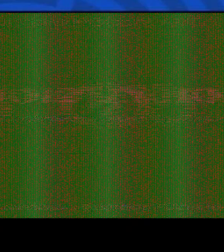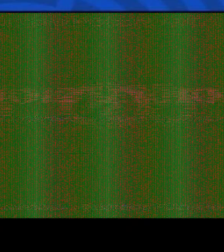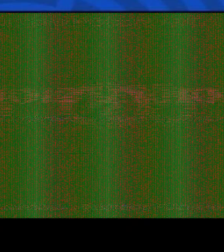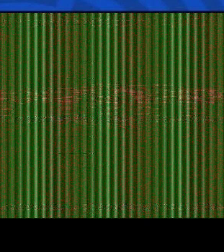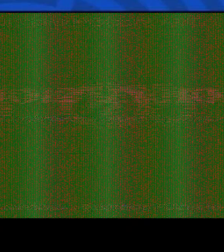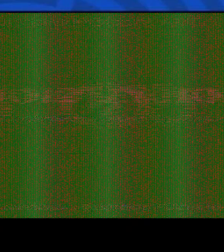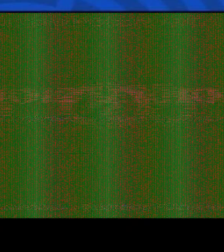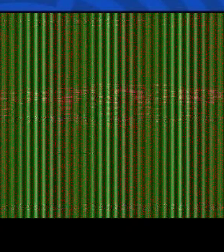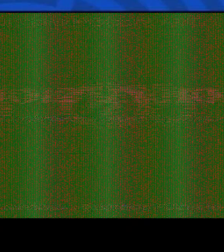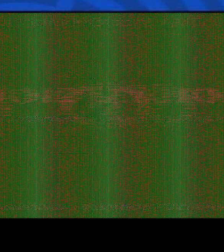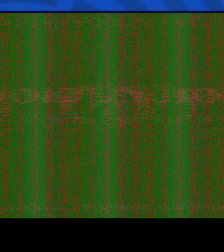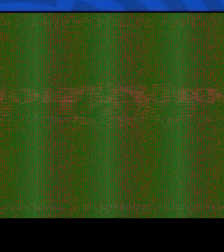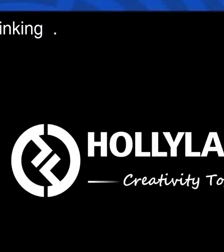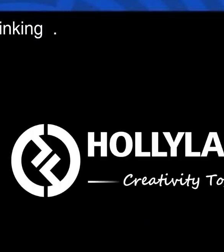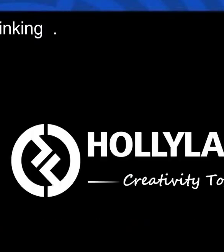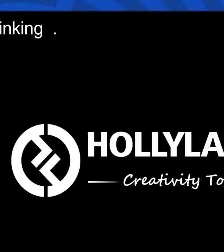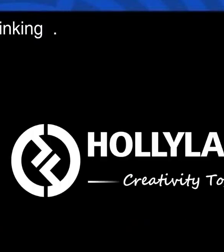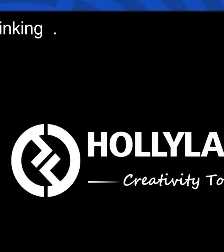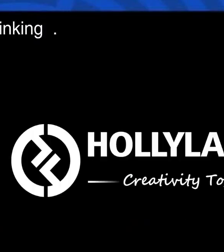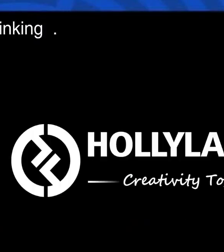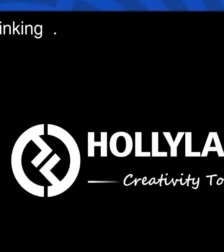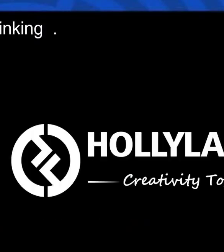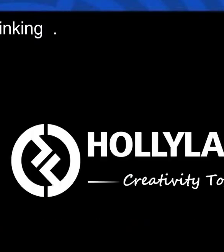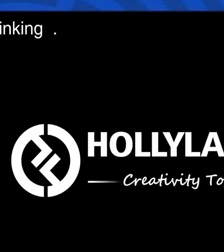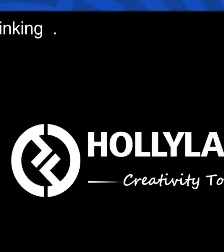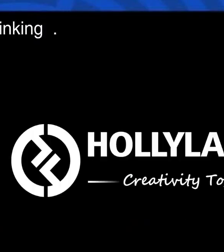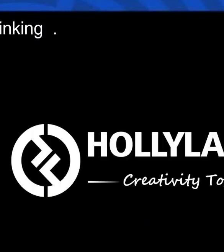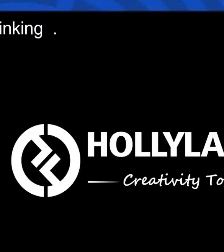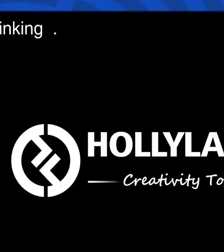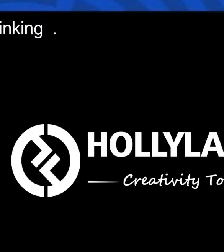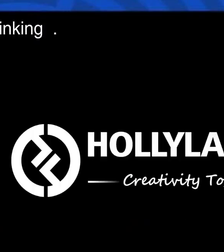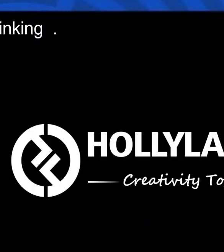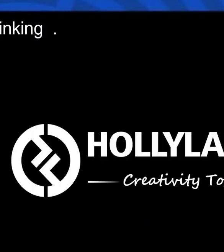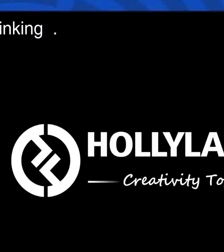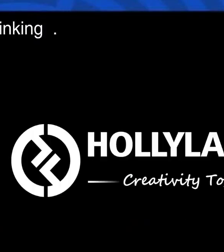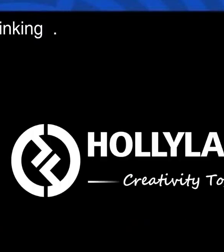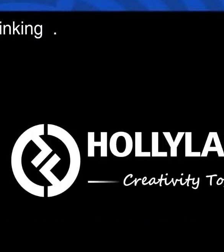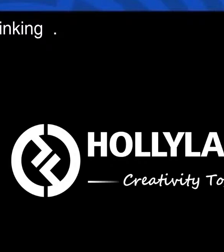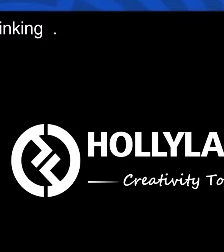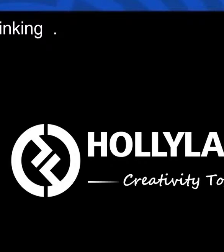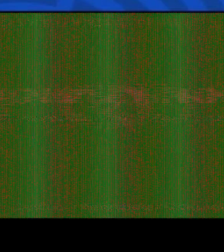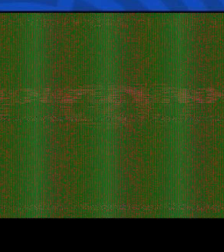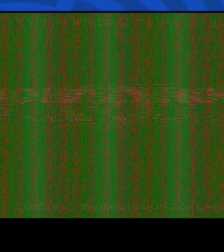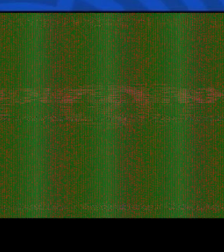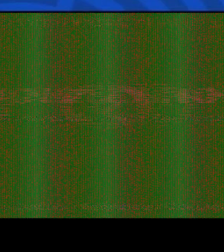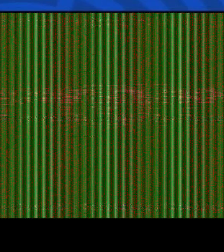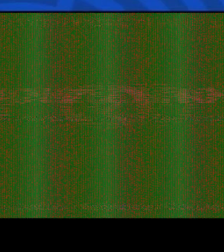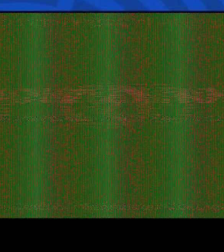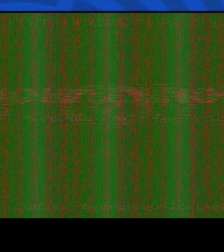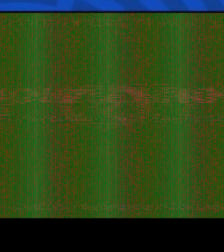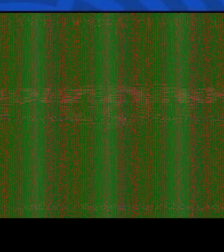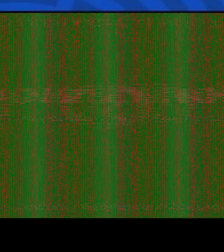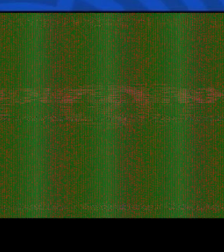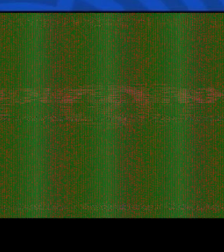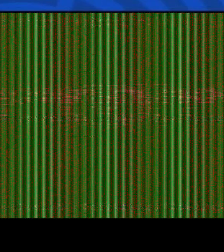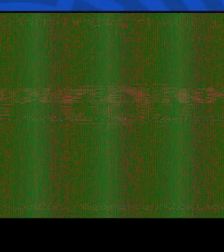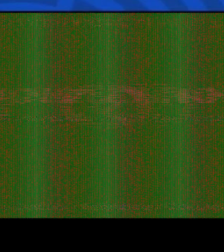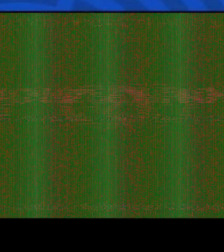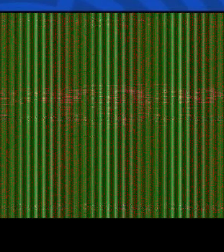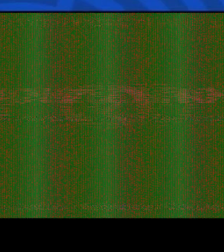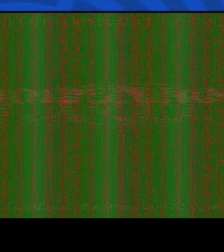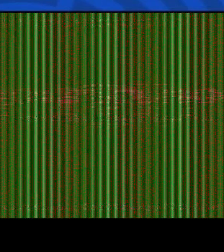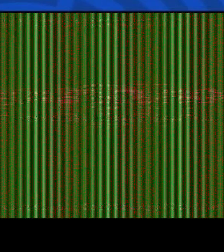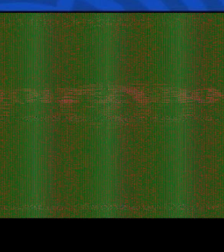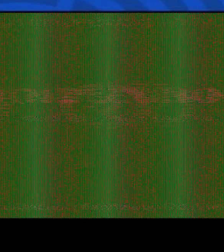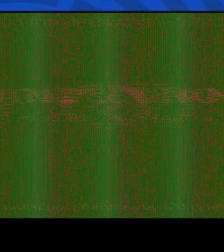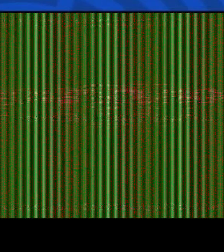coração, enquanto muitos deram daquilo que sobrava, daquilo que eles decidiram. Mas nós não queremos andar no